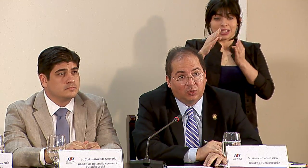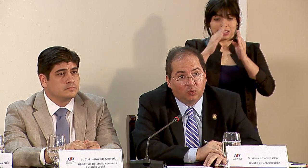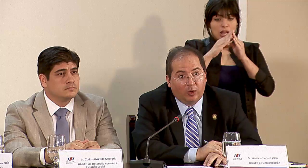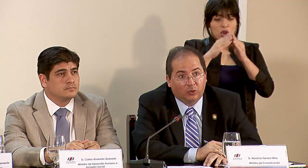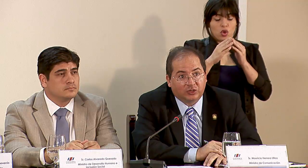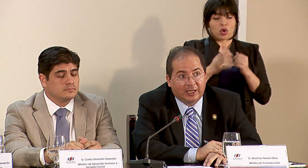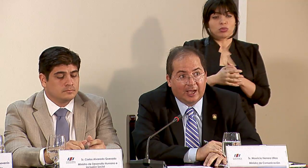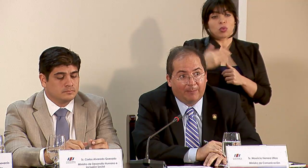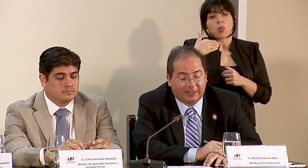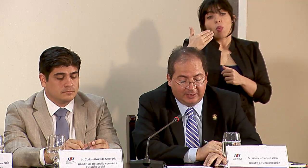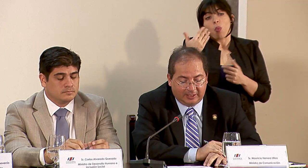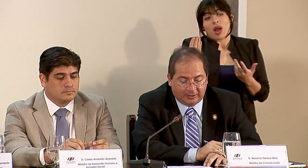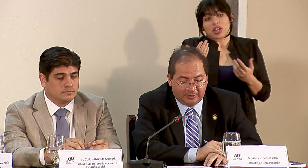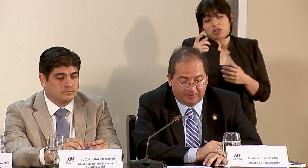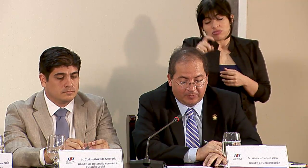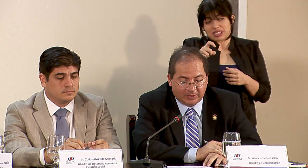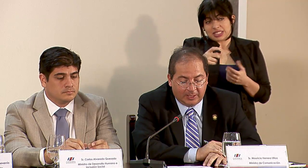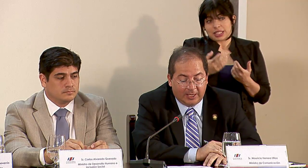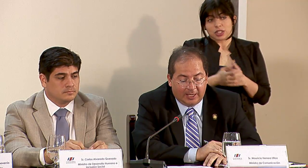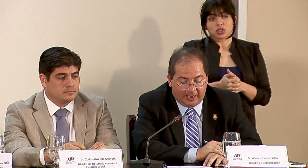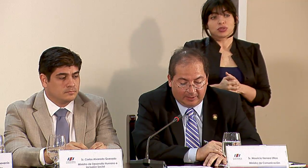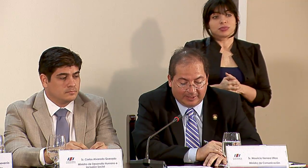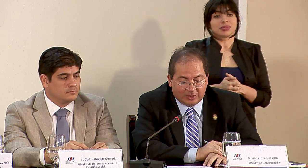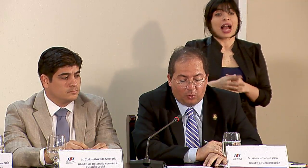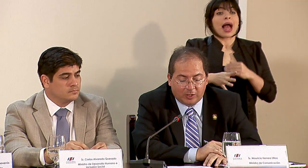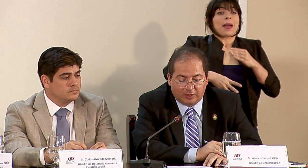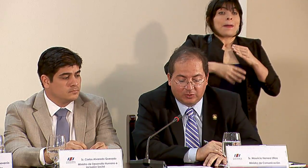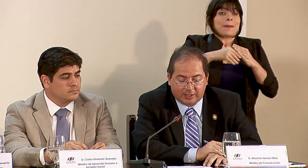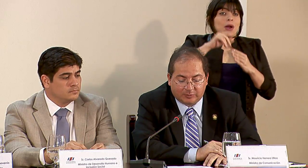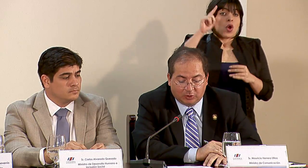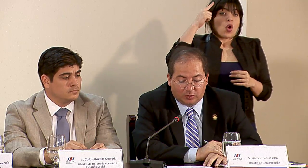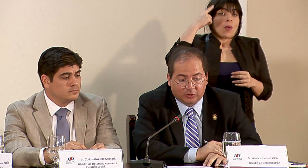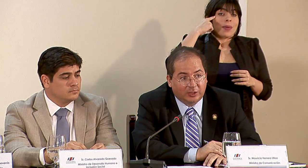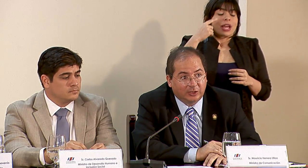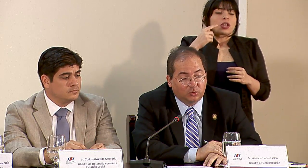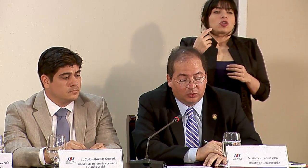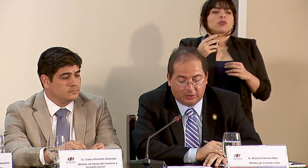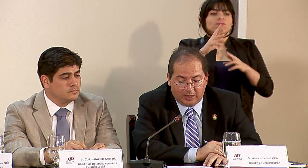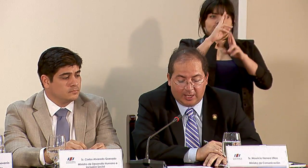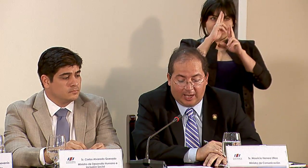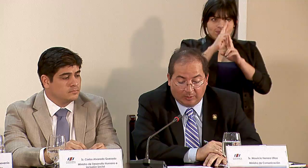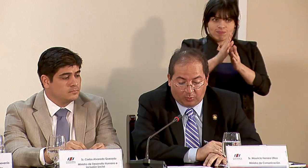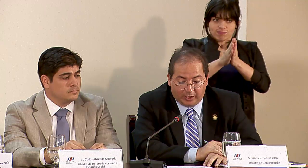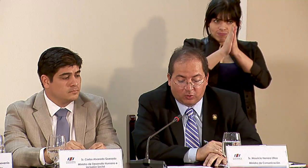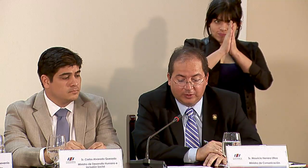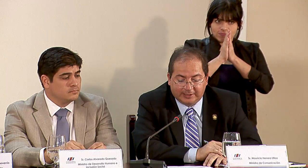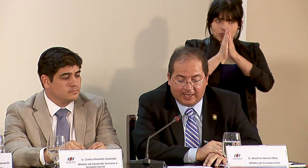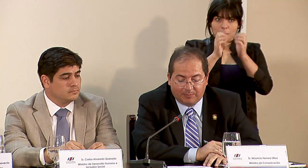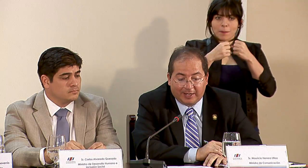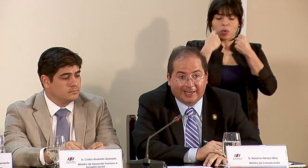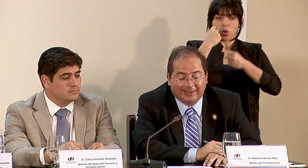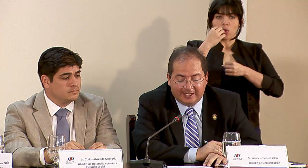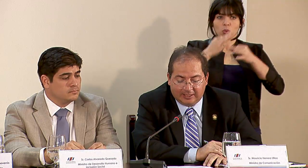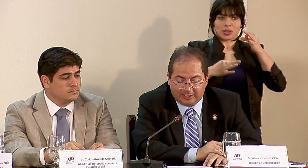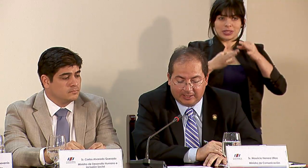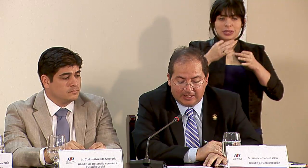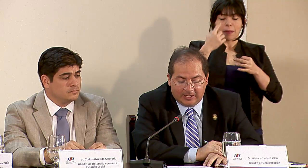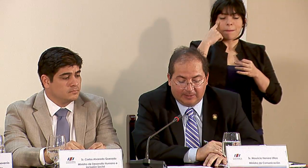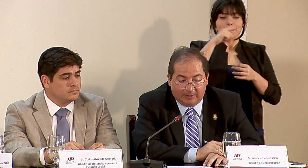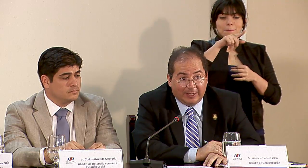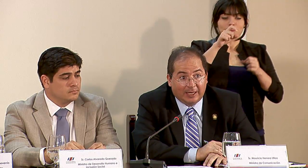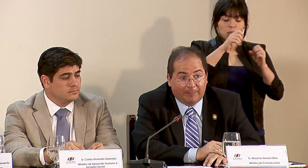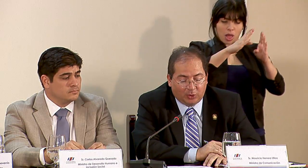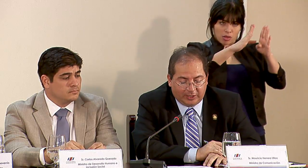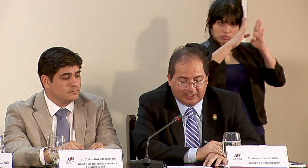indemnización cuando sea pertinente. Además, el Gobierno hace una respetuosa solicitud al Poder Judicial para que atienda